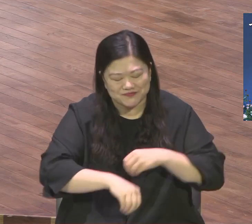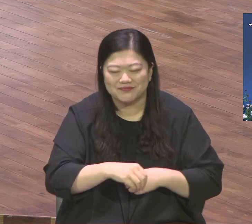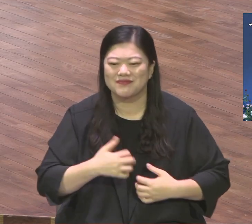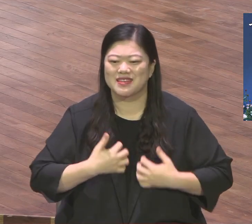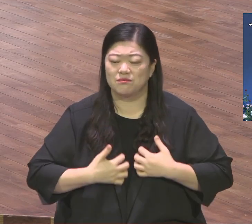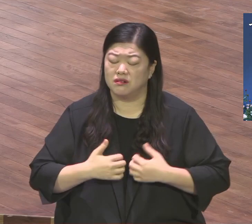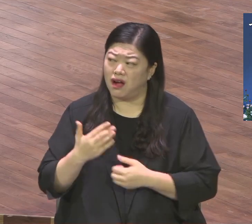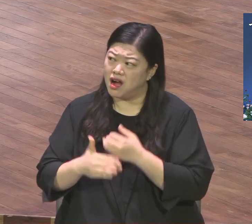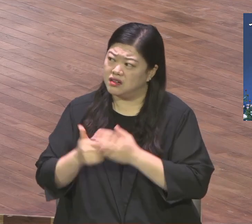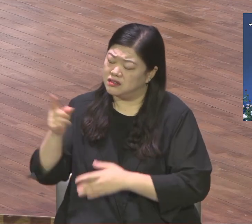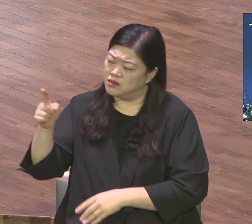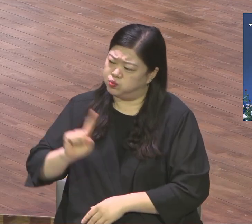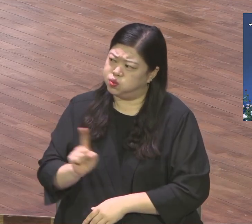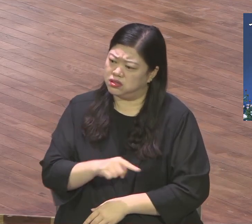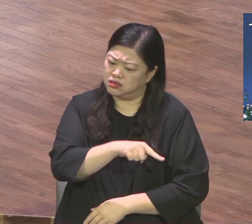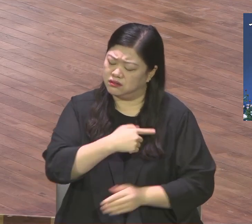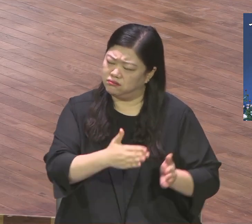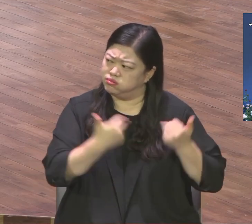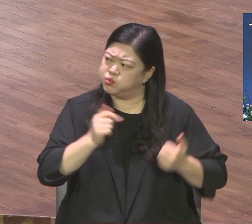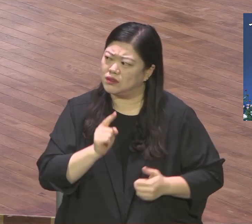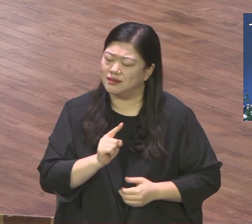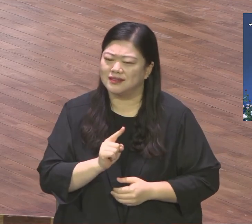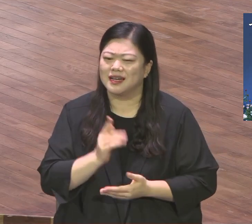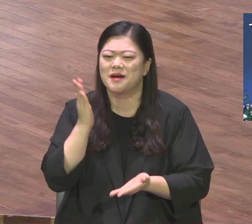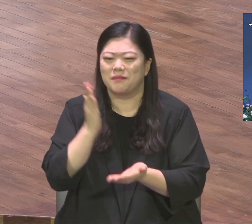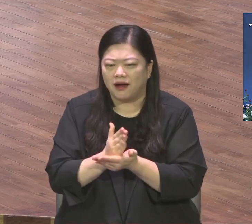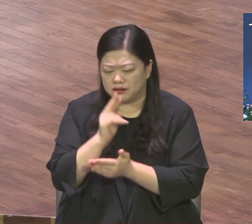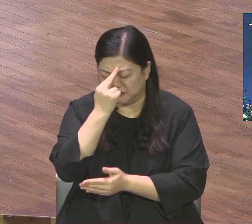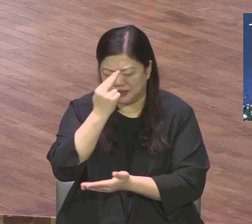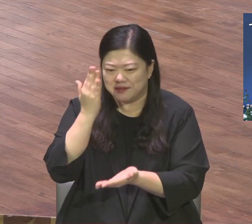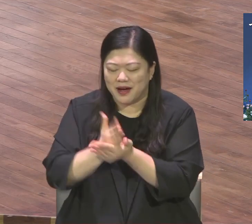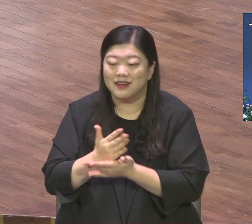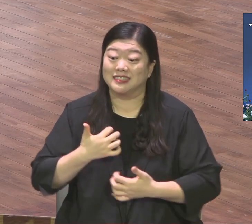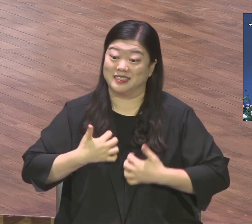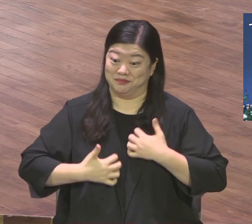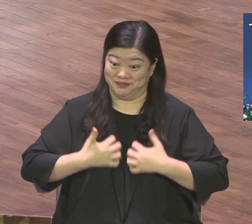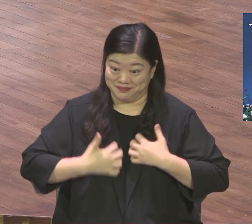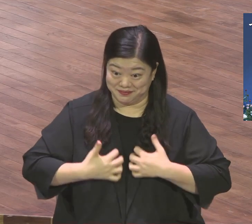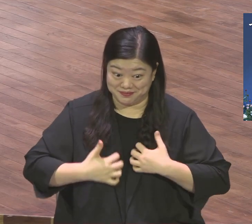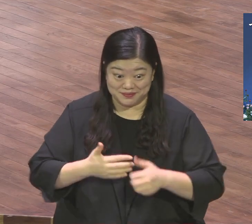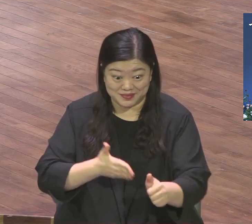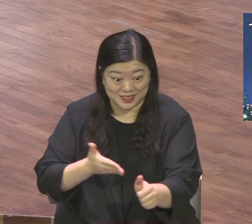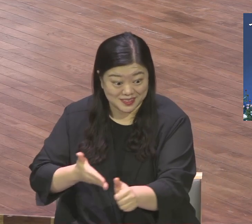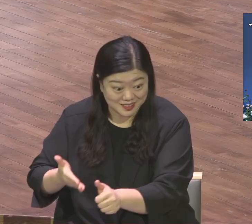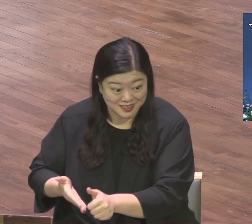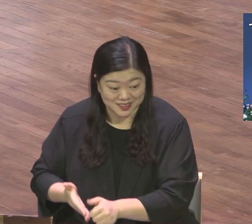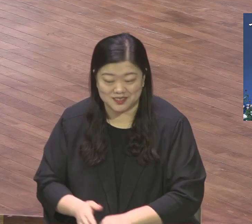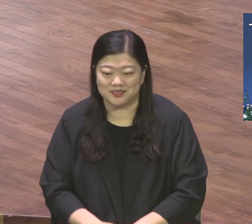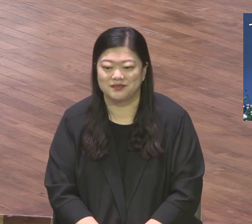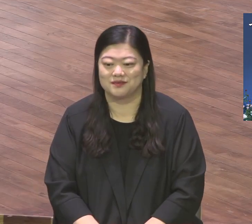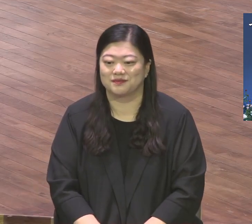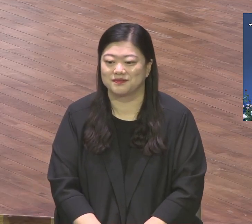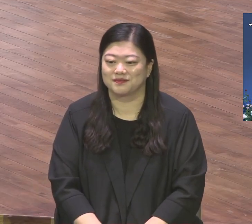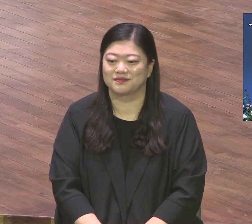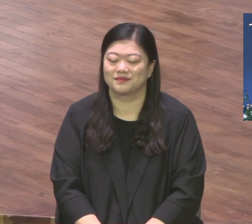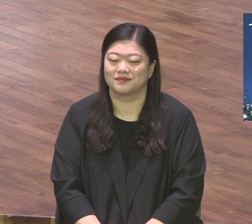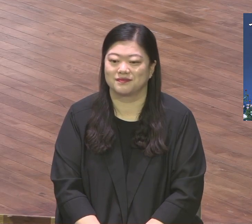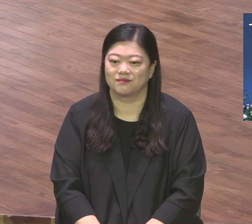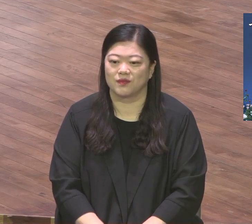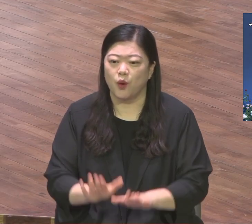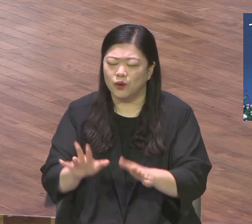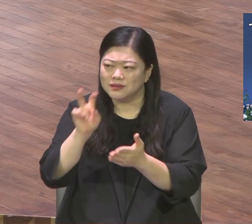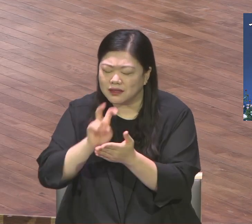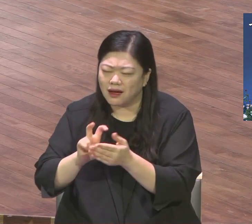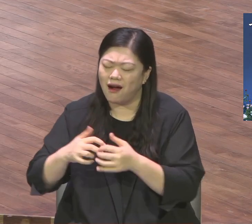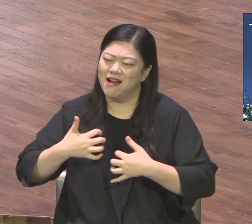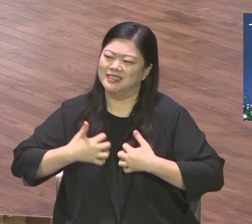하지 마시고 상급 있으리라. 도리어 기뻐하고 기뻐하라. 모든 성도들 오늘 찬양을